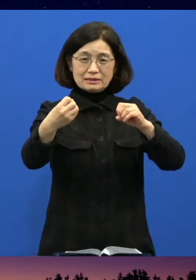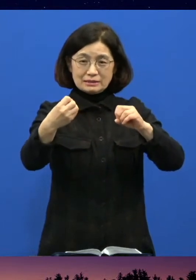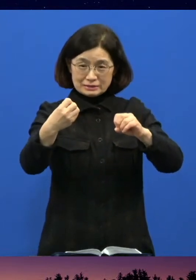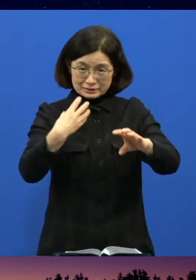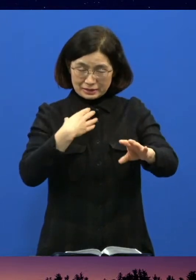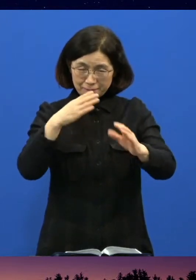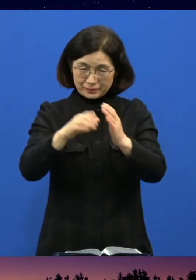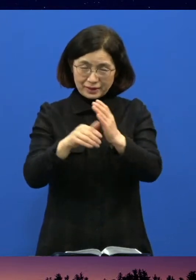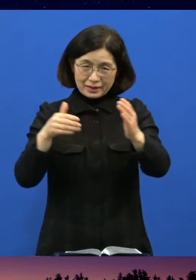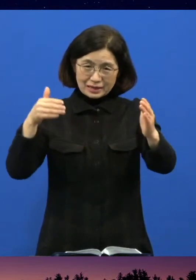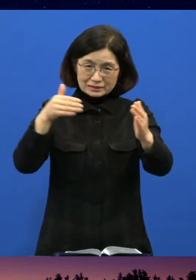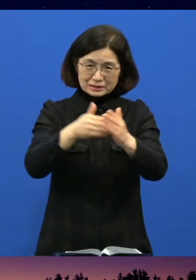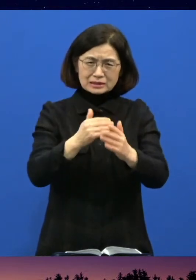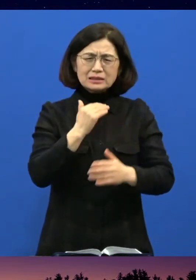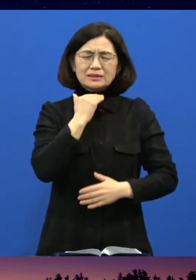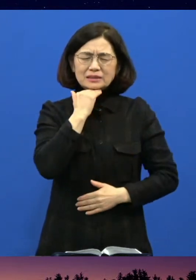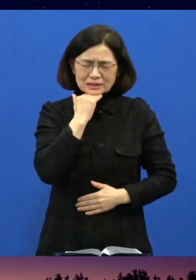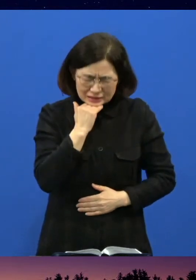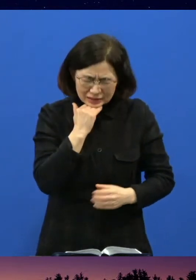기다리고 기다렸더니,